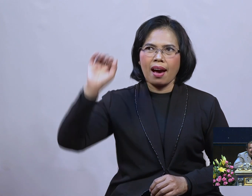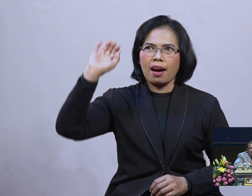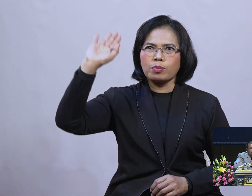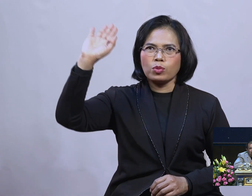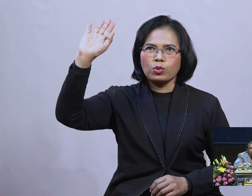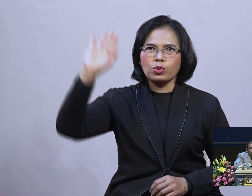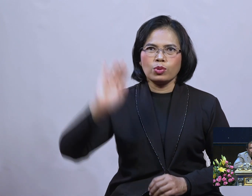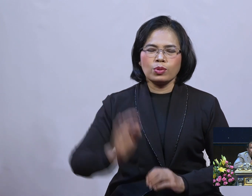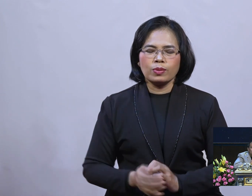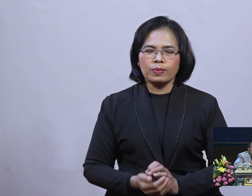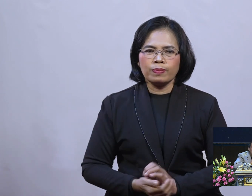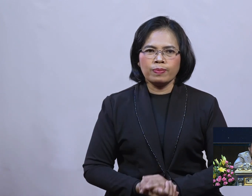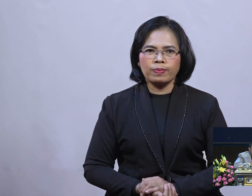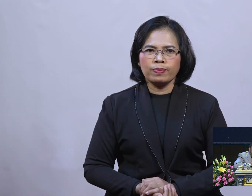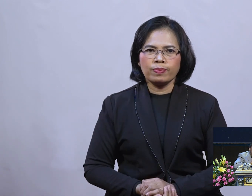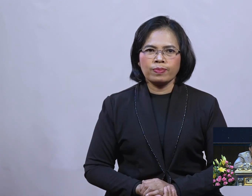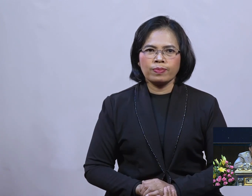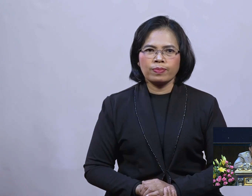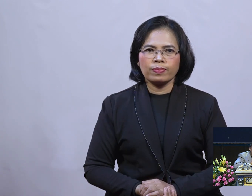anakmu